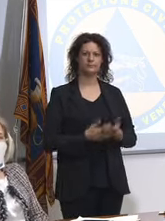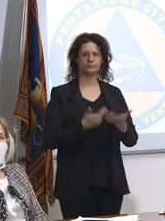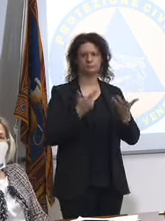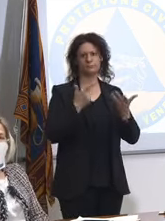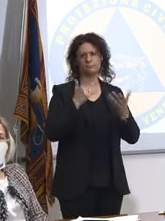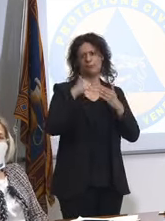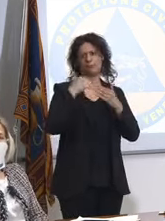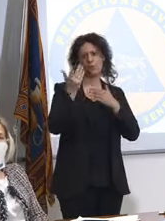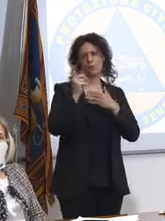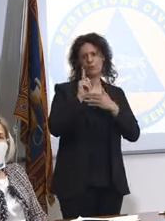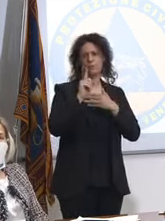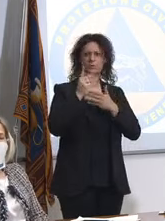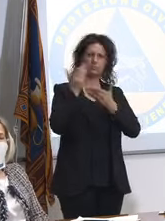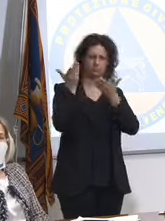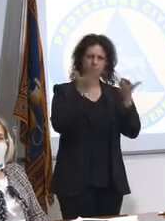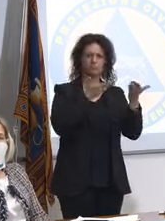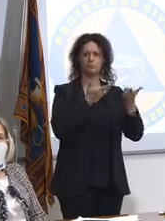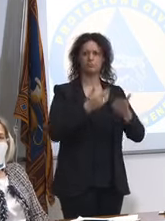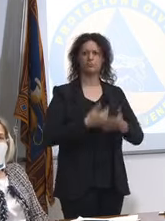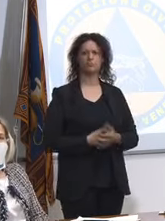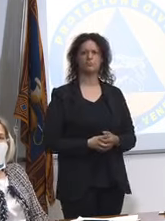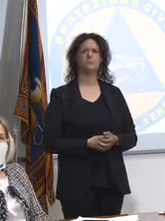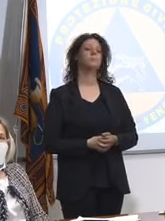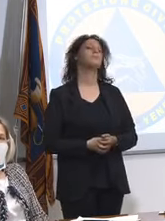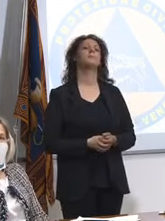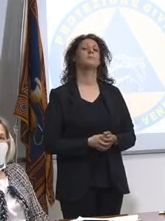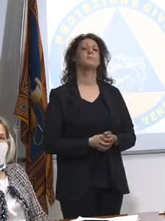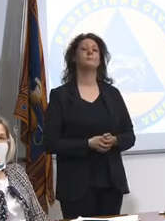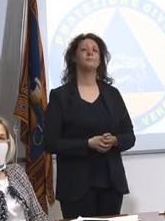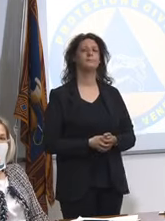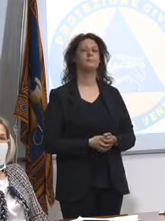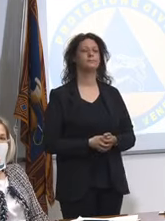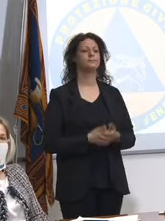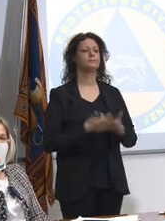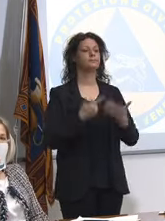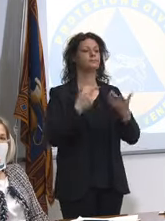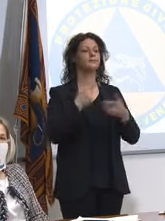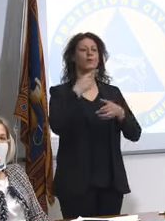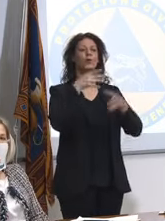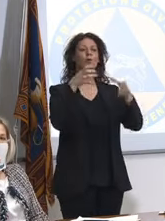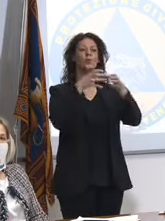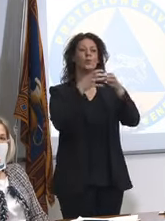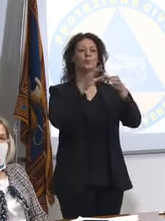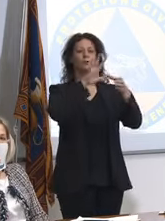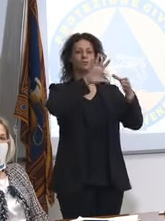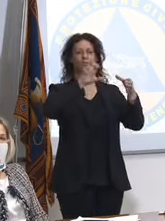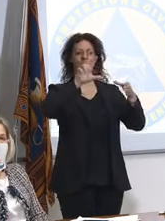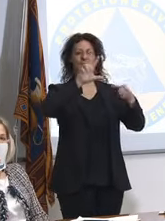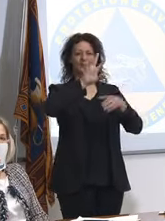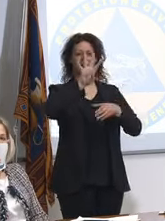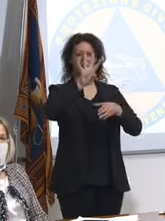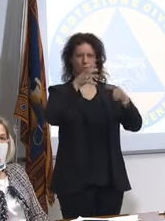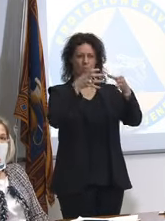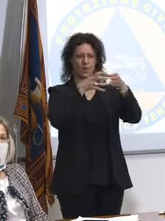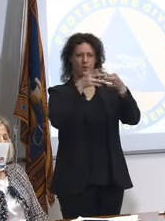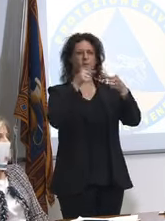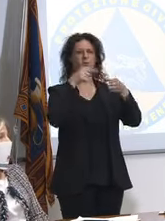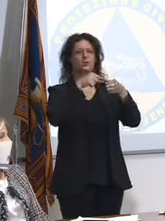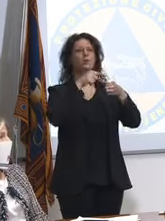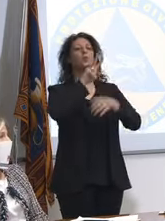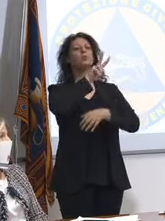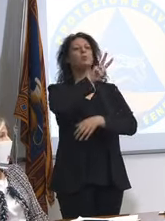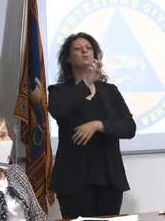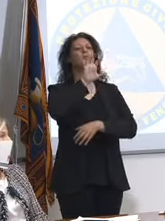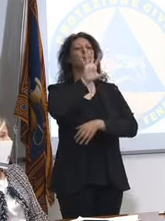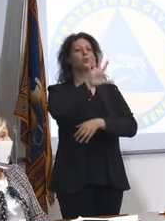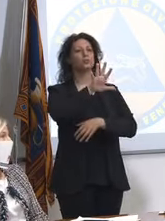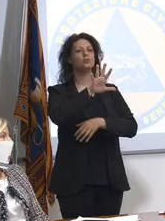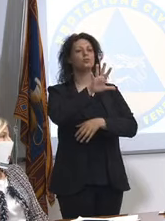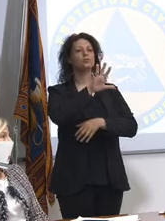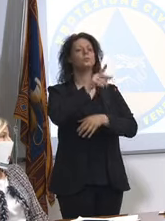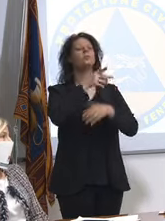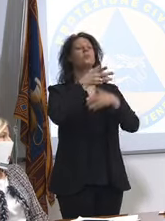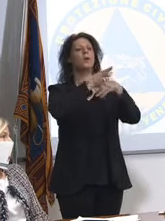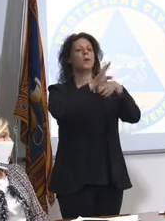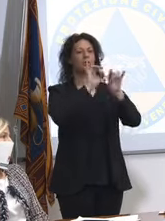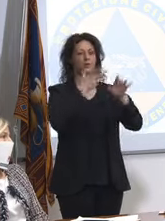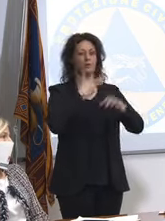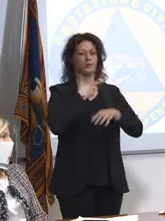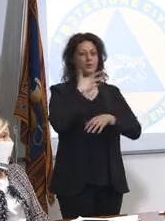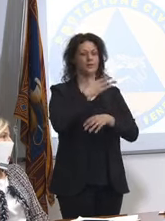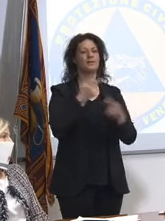piedi. E fra l'altro dei 534, positivi 205,